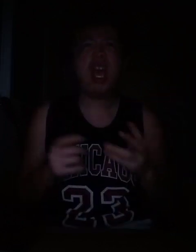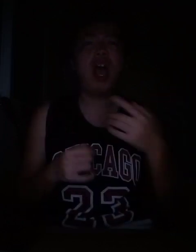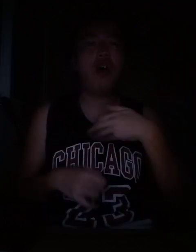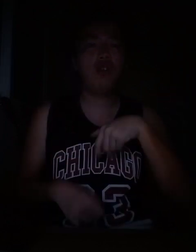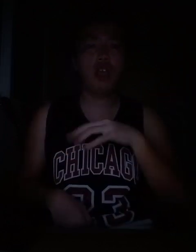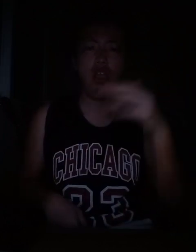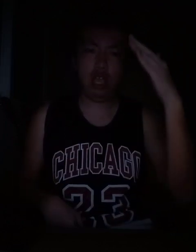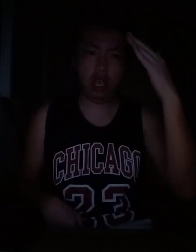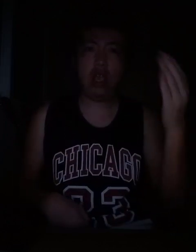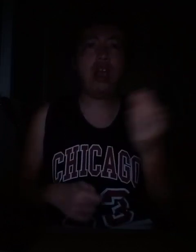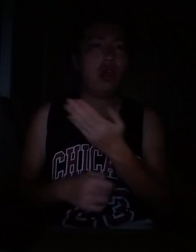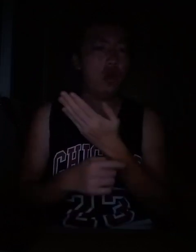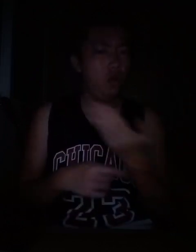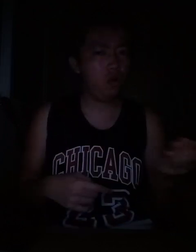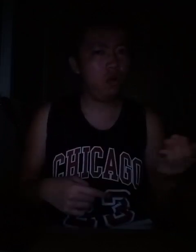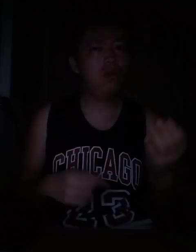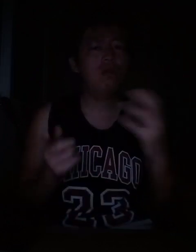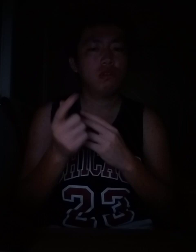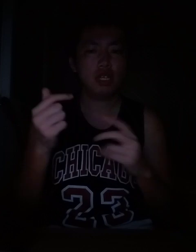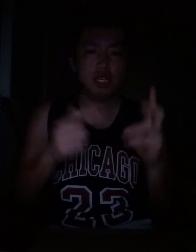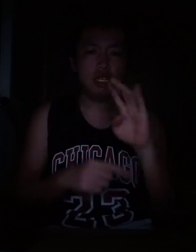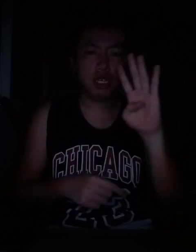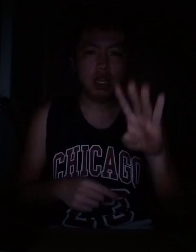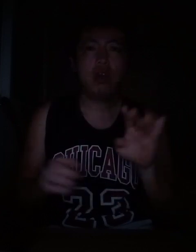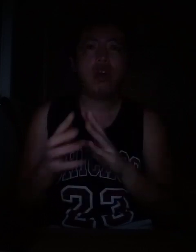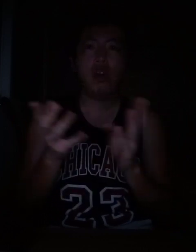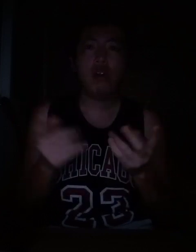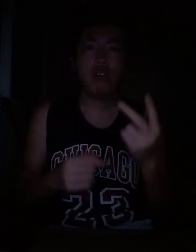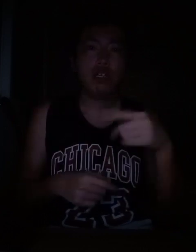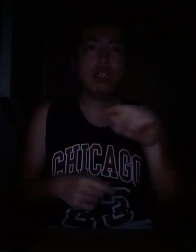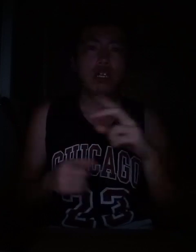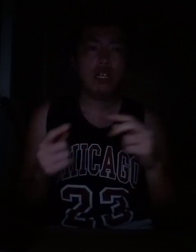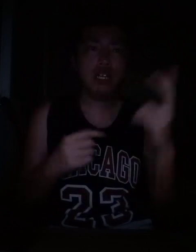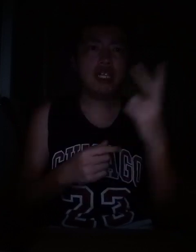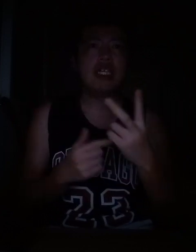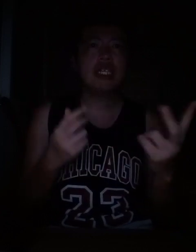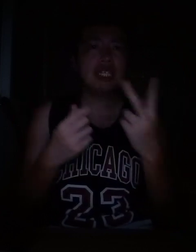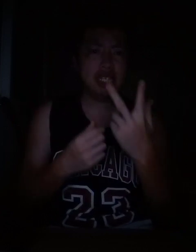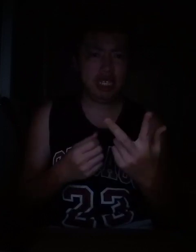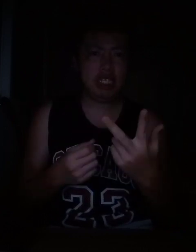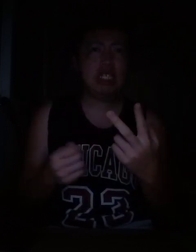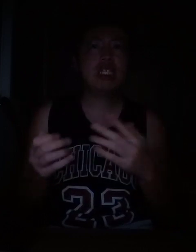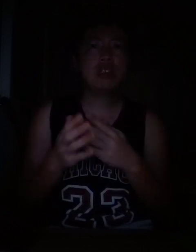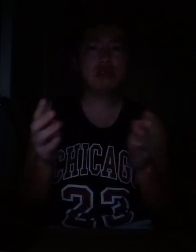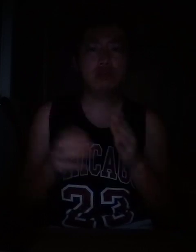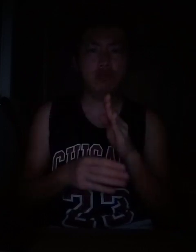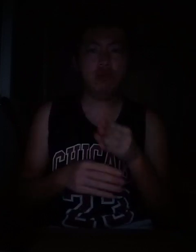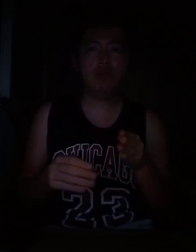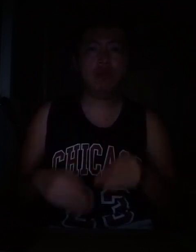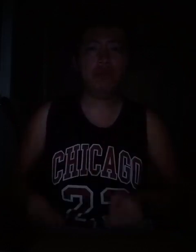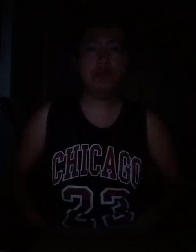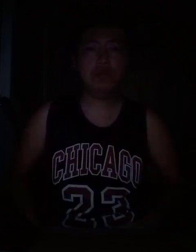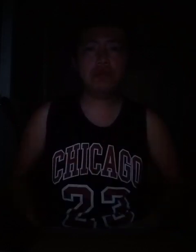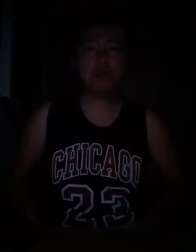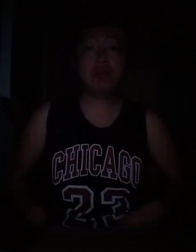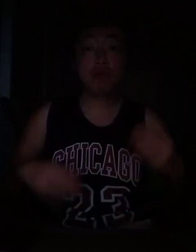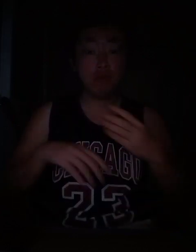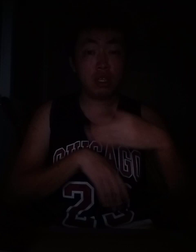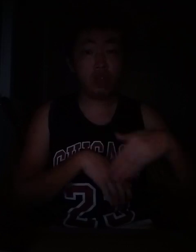대피 작전에는 경찰 헬기 4대와 경찰차 273대가 동원됐습니다. 철수 작업은